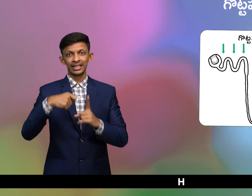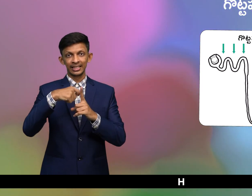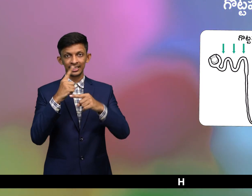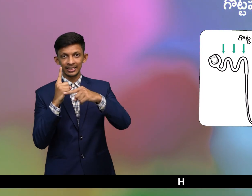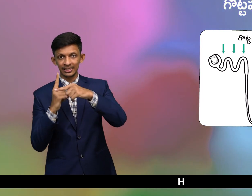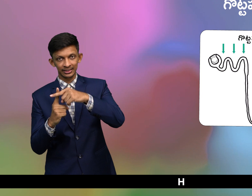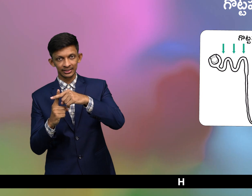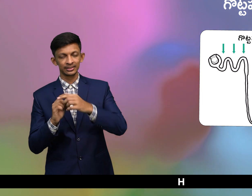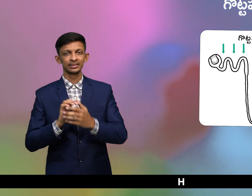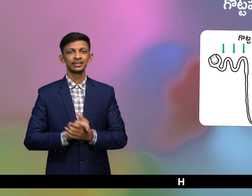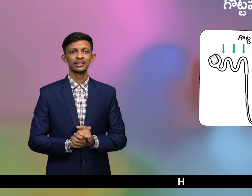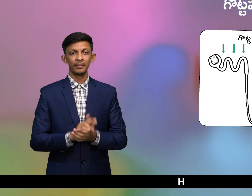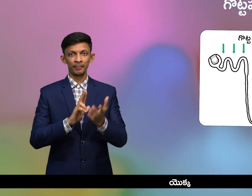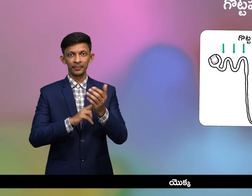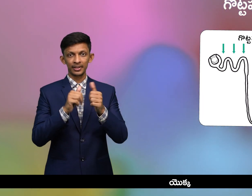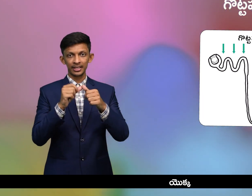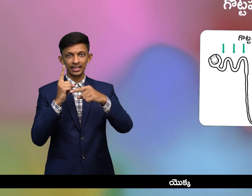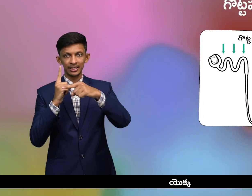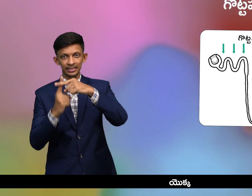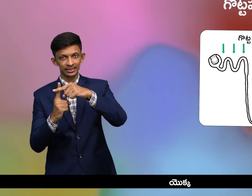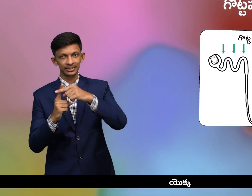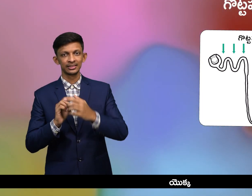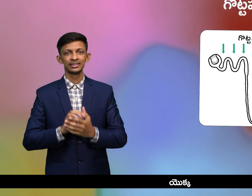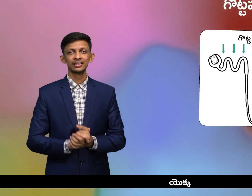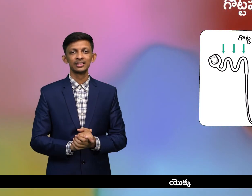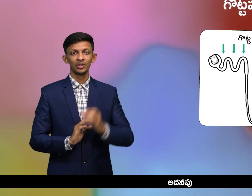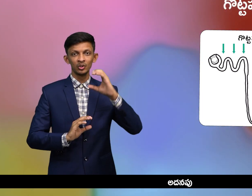హెచ్ యొక్క అదనపు